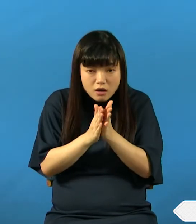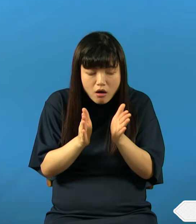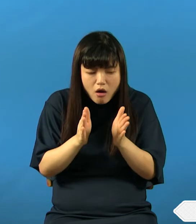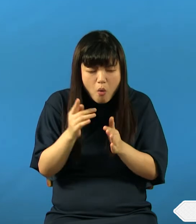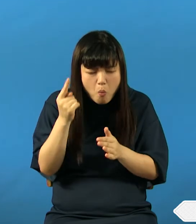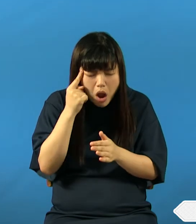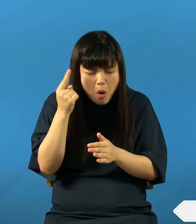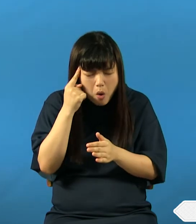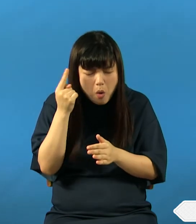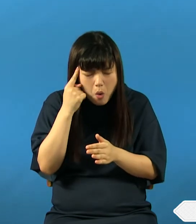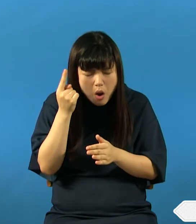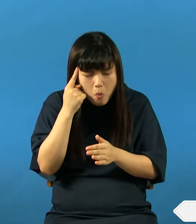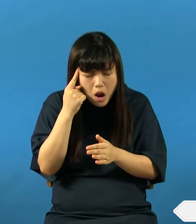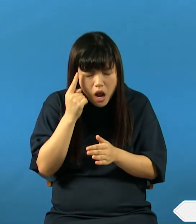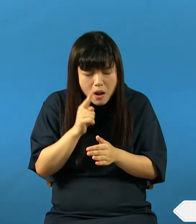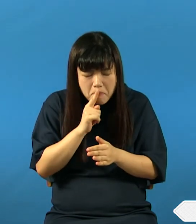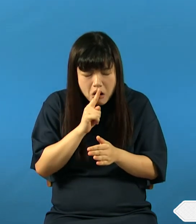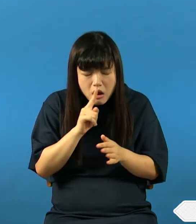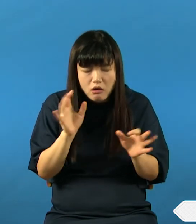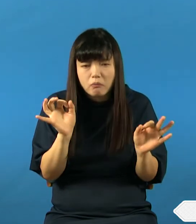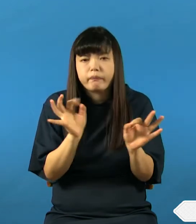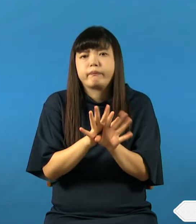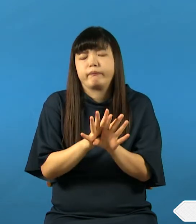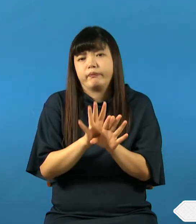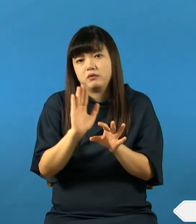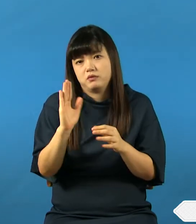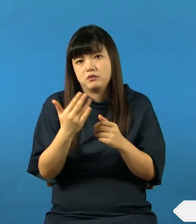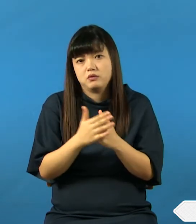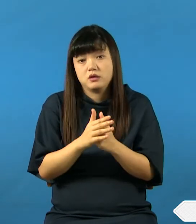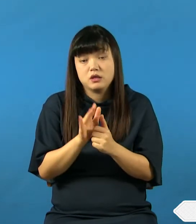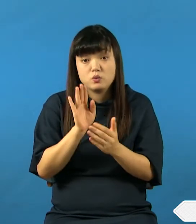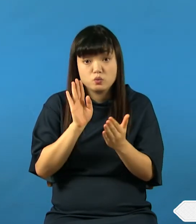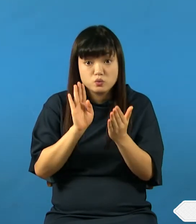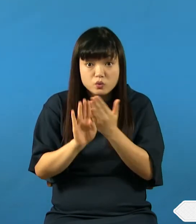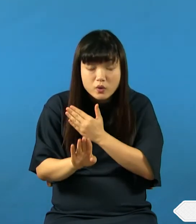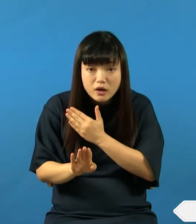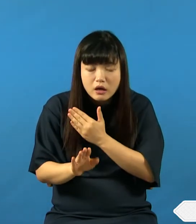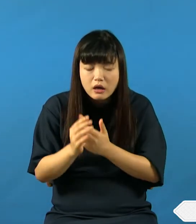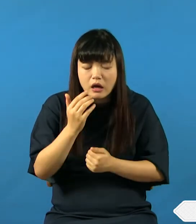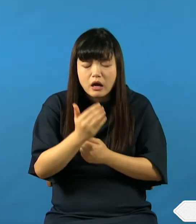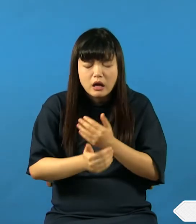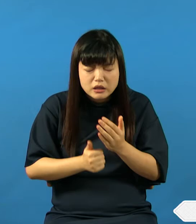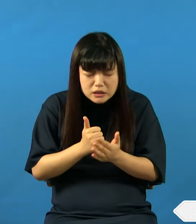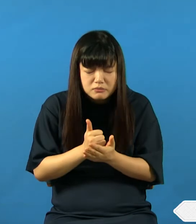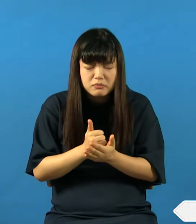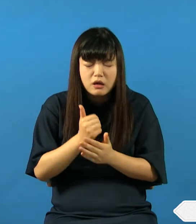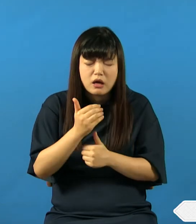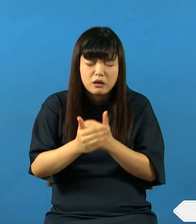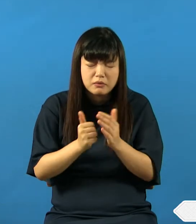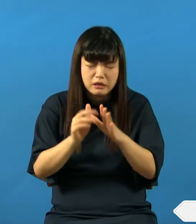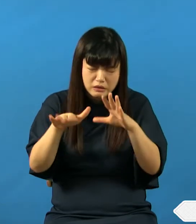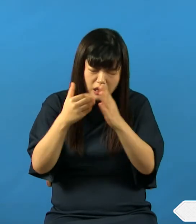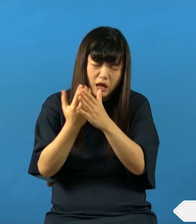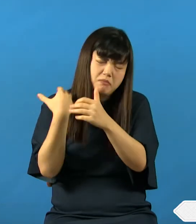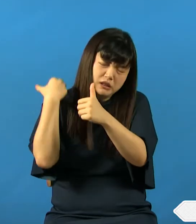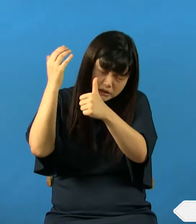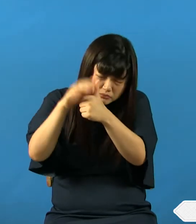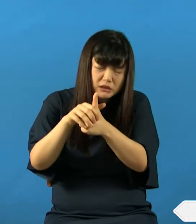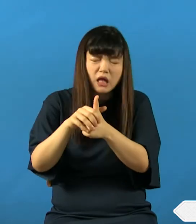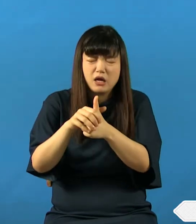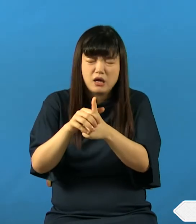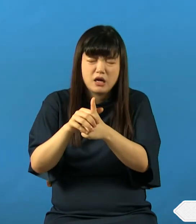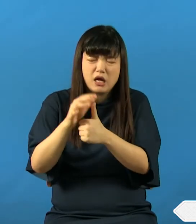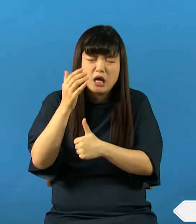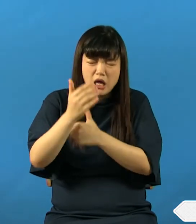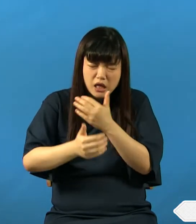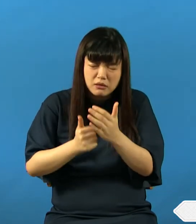그게 믿어지니까 왜 소리가 싹 사라졌습니다. 대신에 하나님께 다